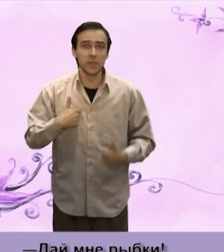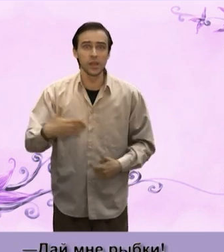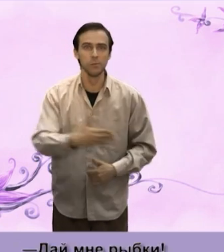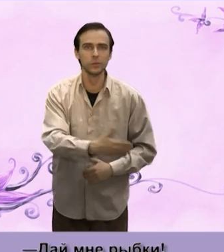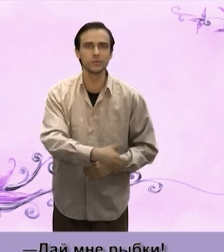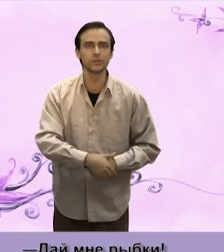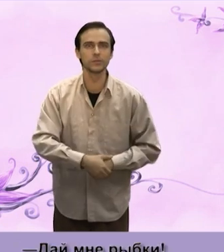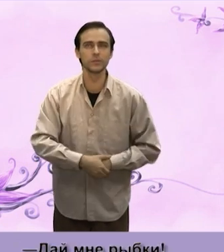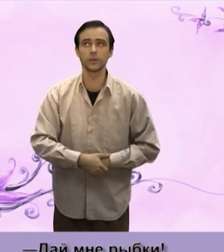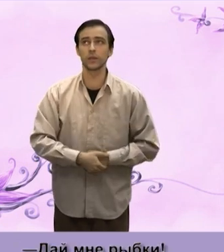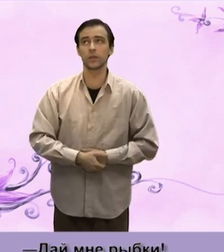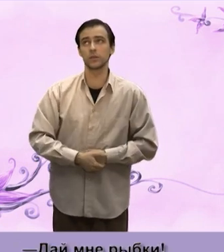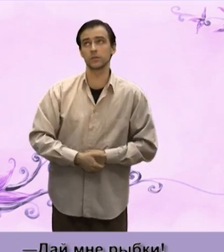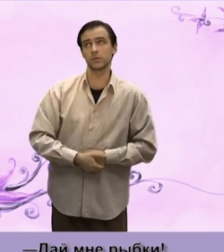Дай мне рыбы».